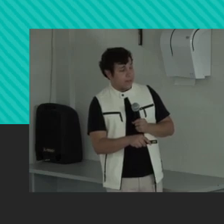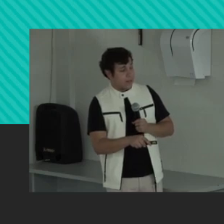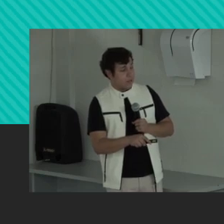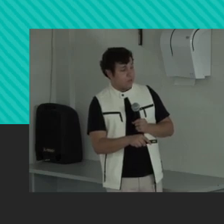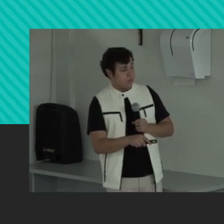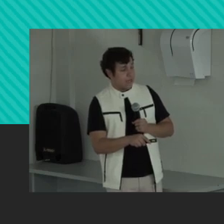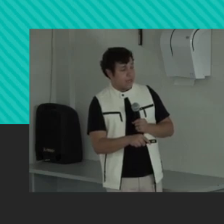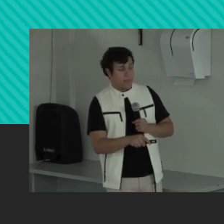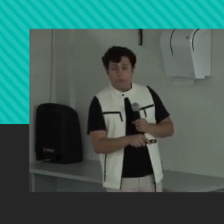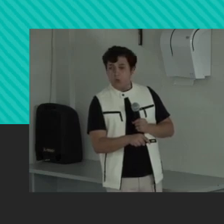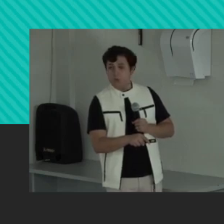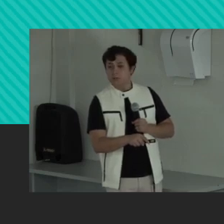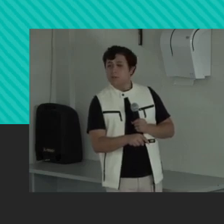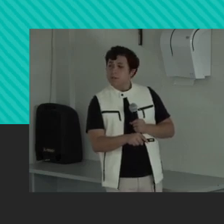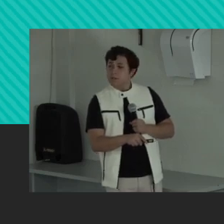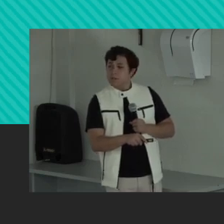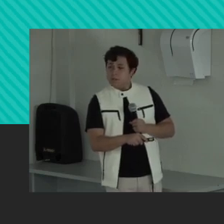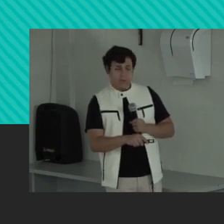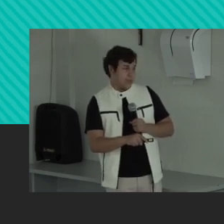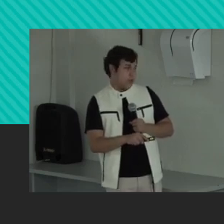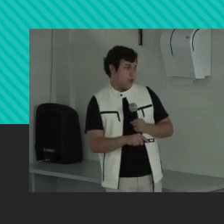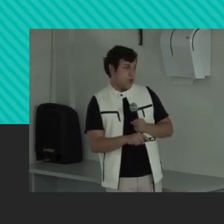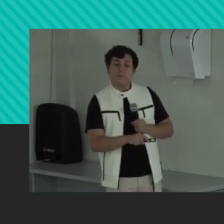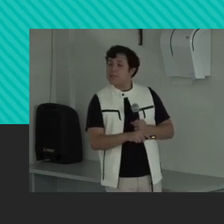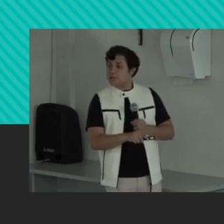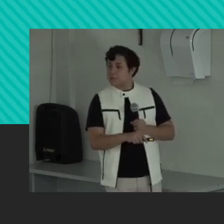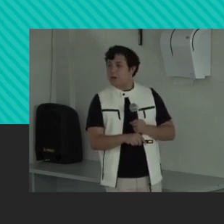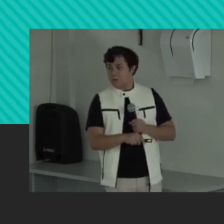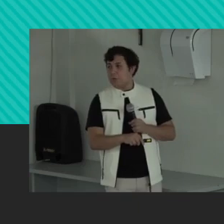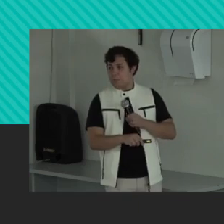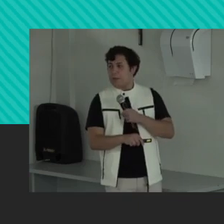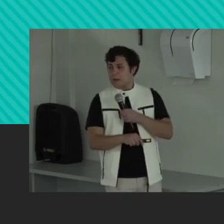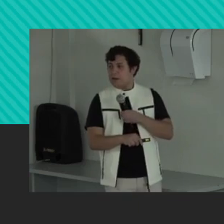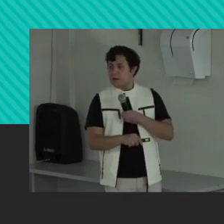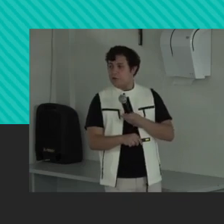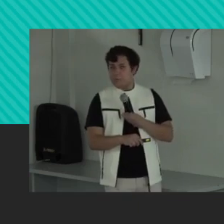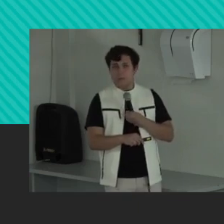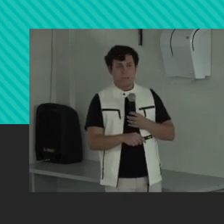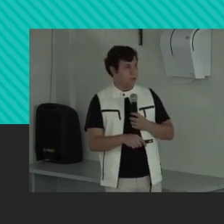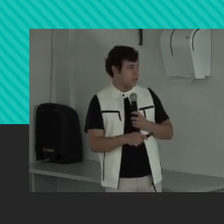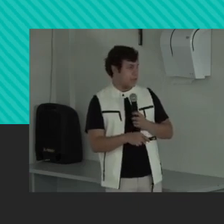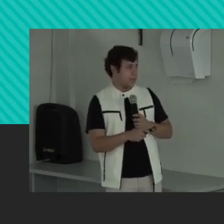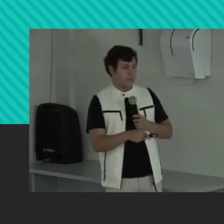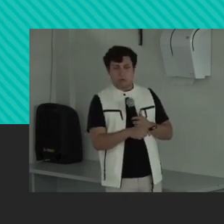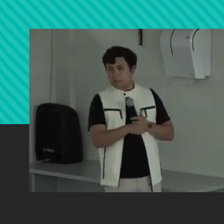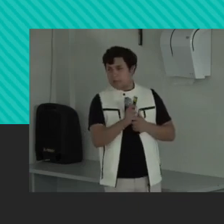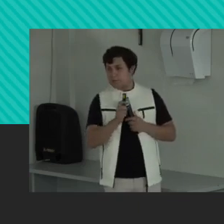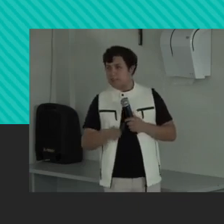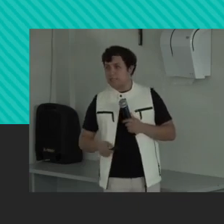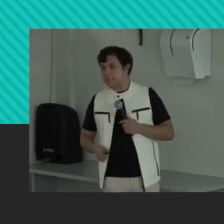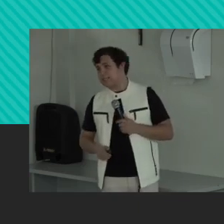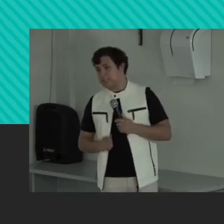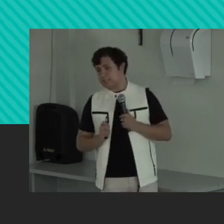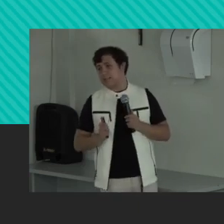Federación Mundial de Sordos. Y dijeron, bueno, pues hay que tomarlo como para conmemoración de todas las lenguas de señas que existen en el